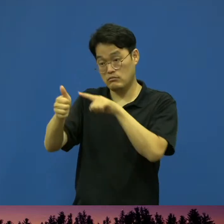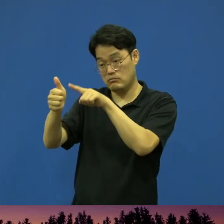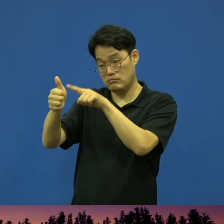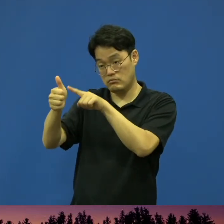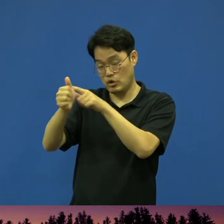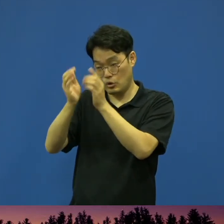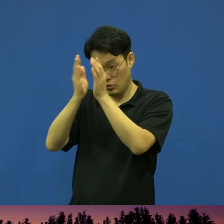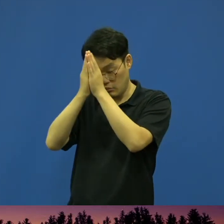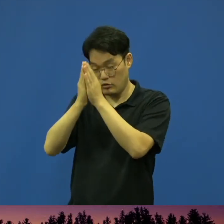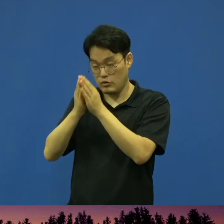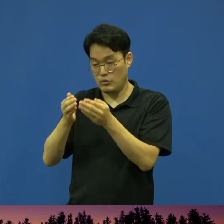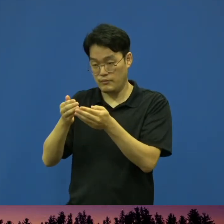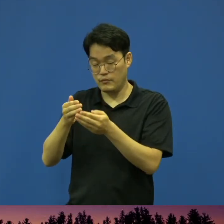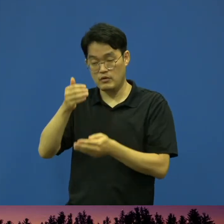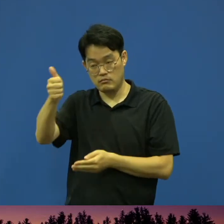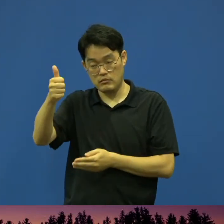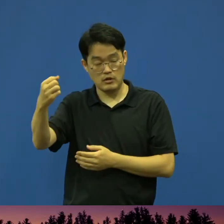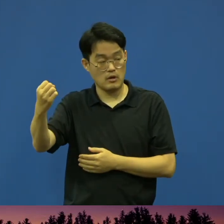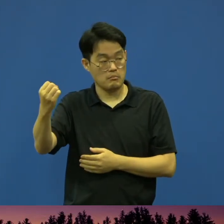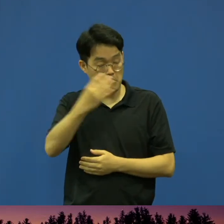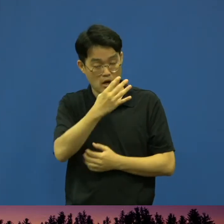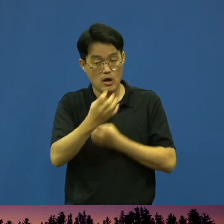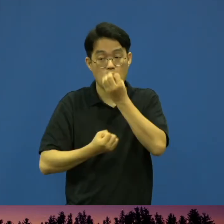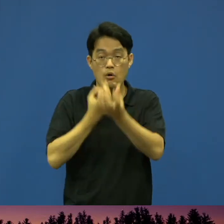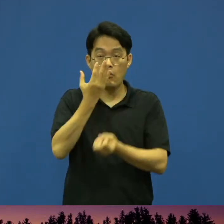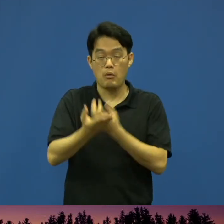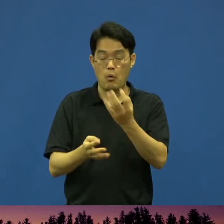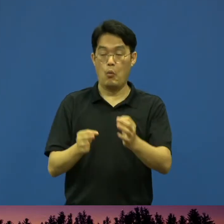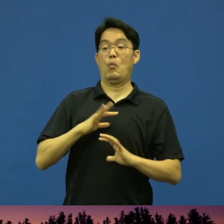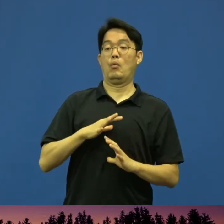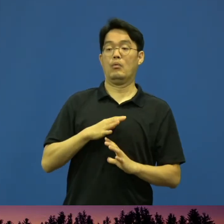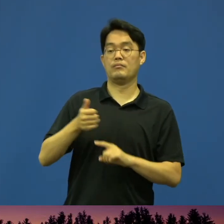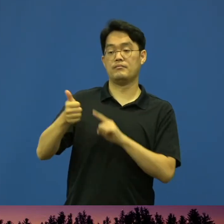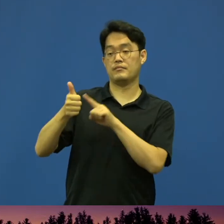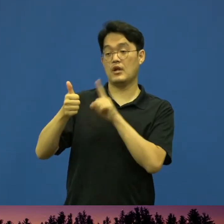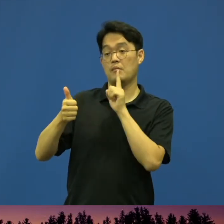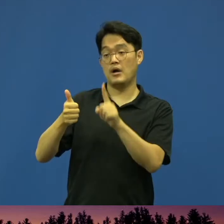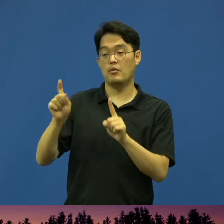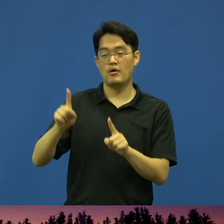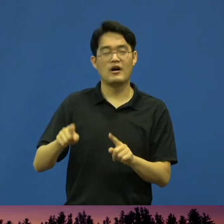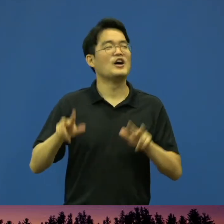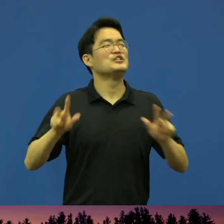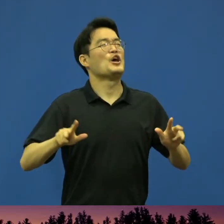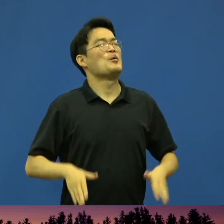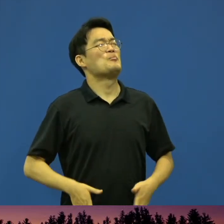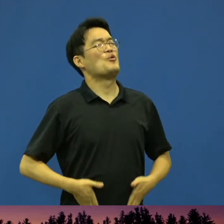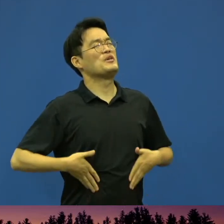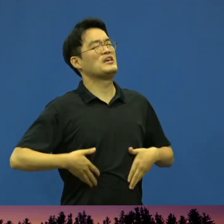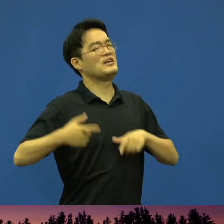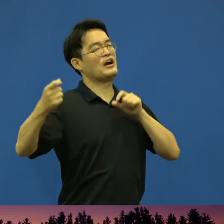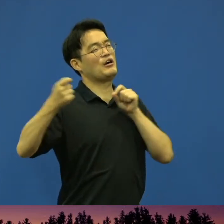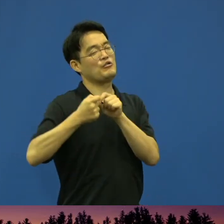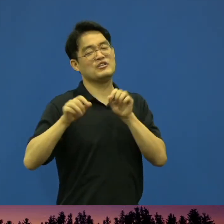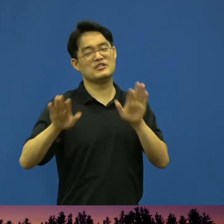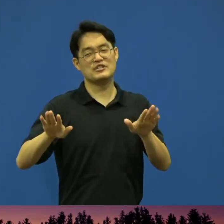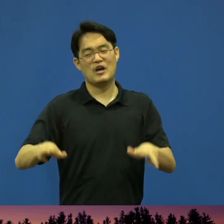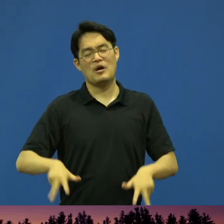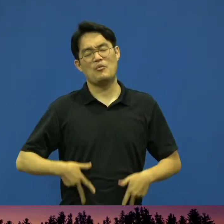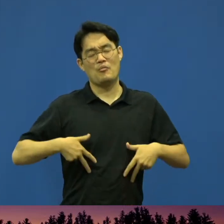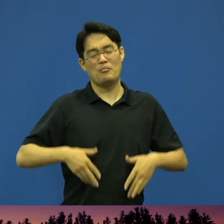소대장님 한 분의 입술을 통해서 고백되어지는 그 입술의 고백은 놀라웠습니다. 이제 봄이 오는구나. 이제 봄이